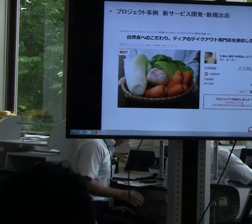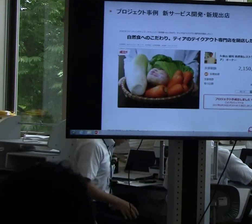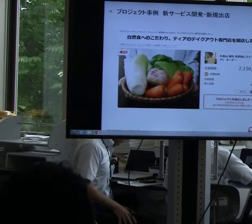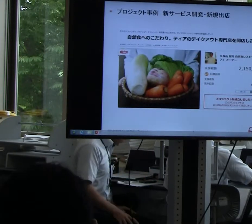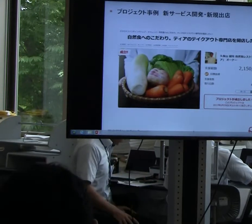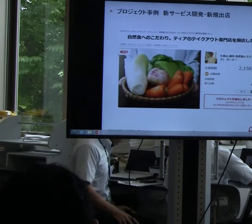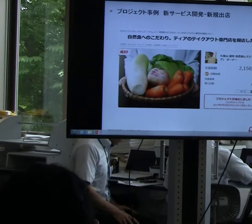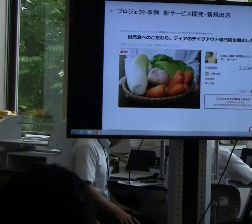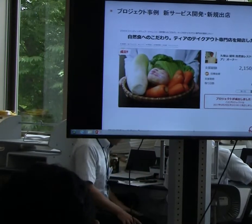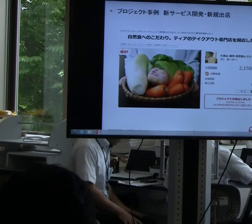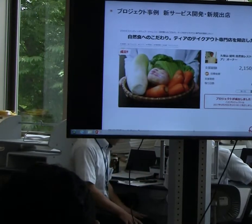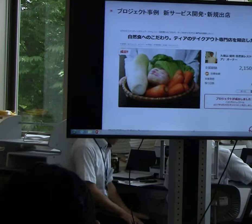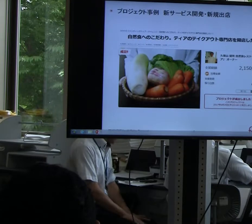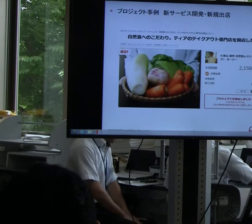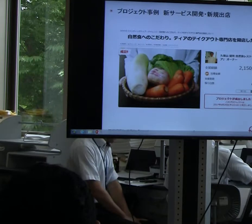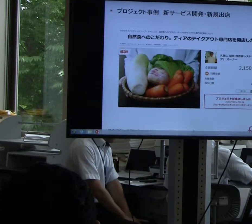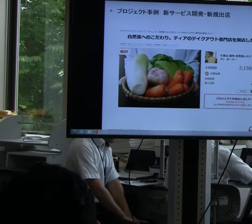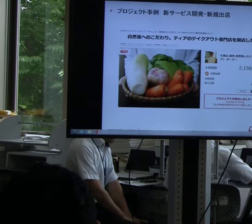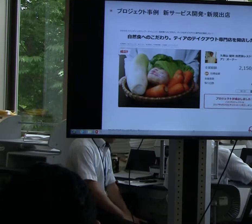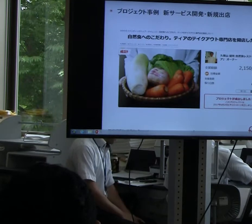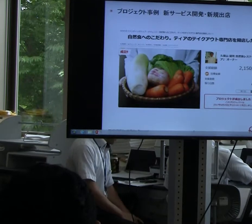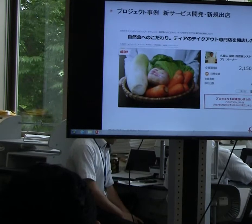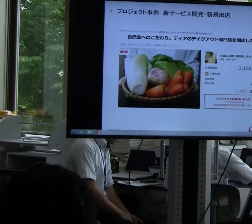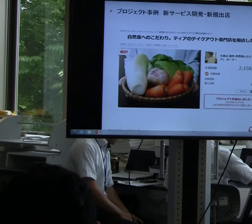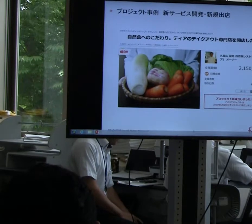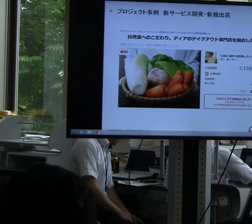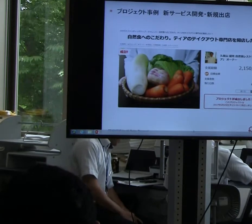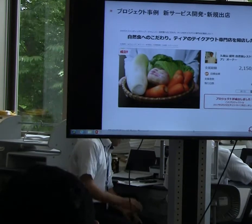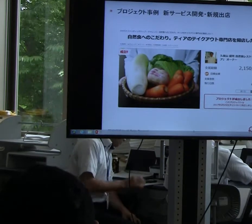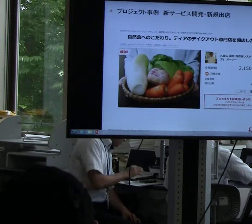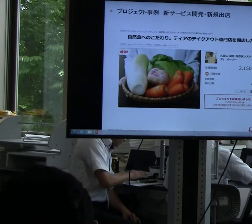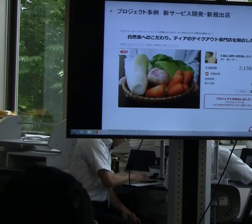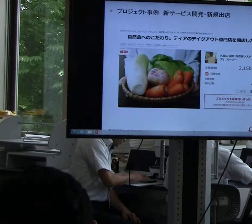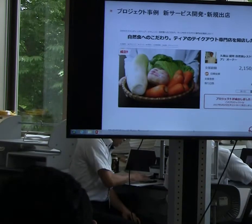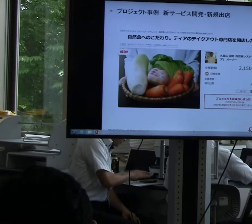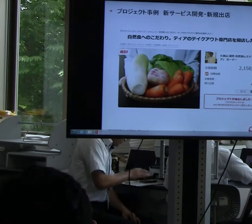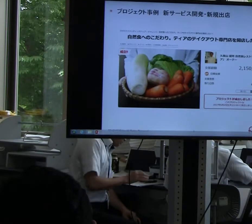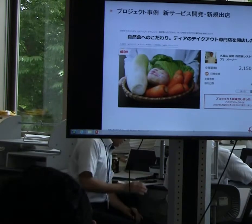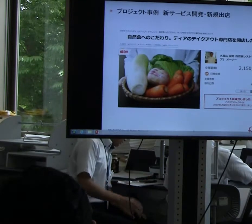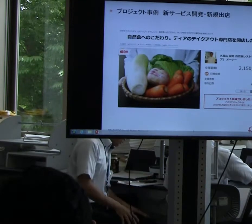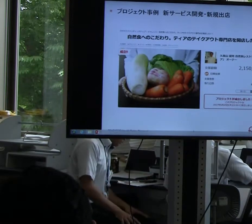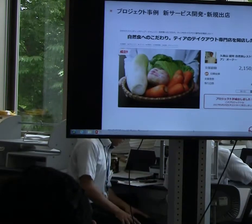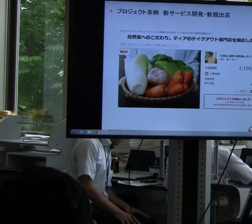食のテイクアウト専門店のため、専門店を出店するために、